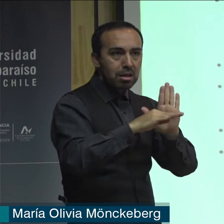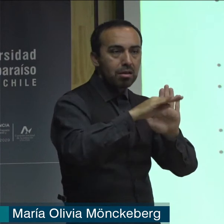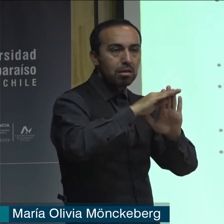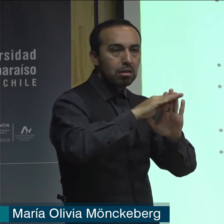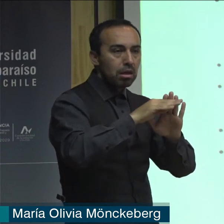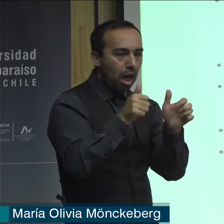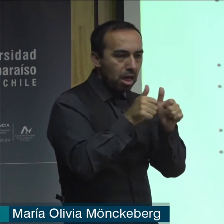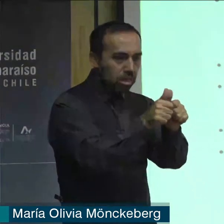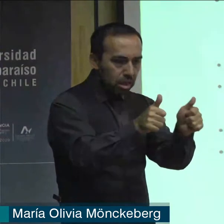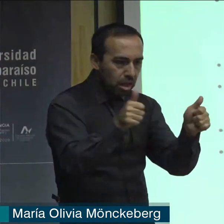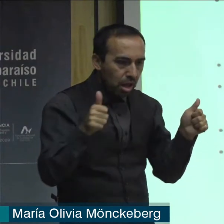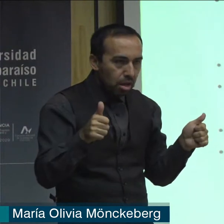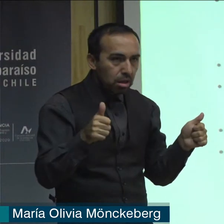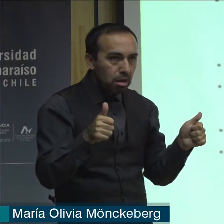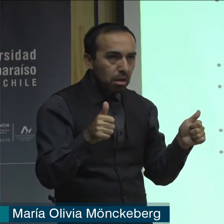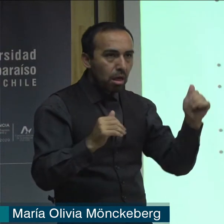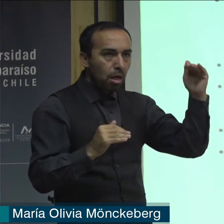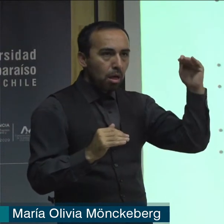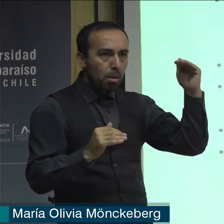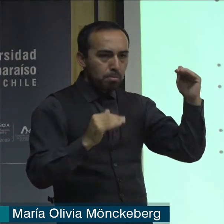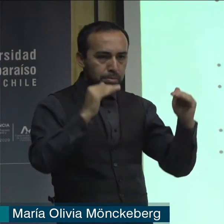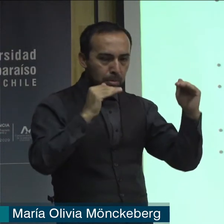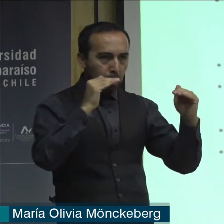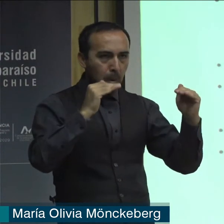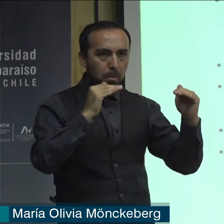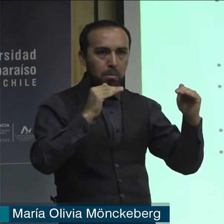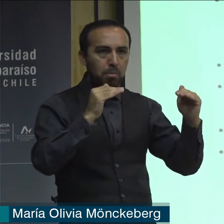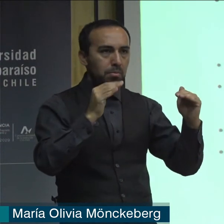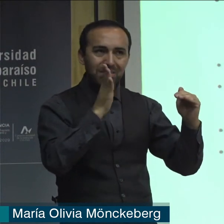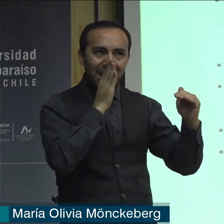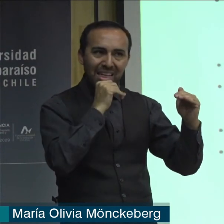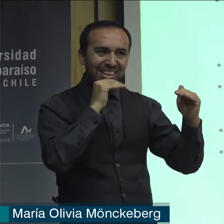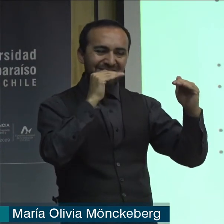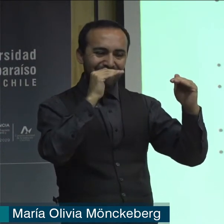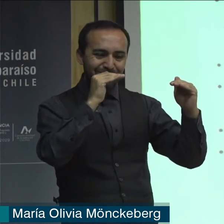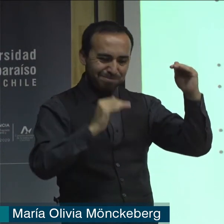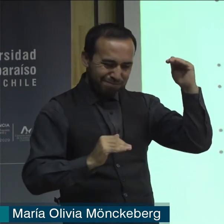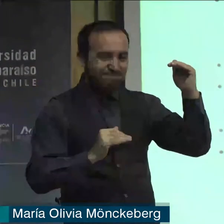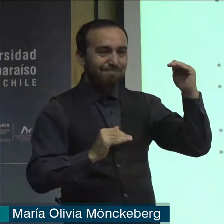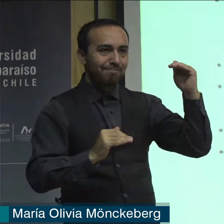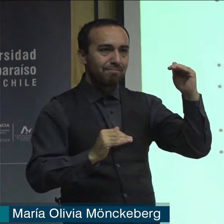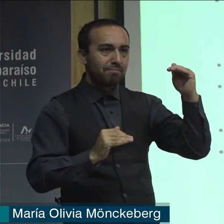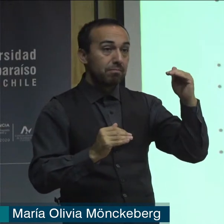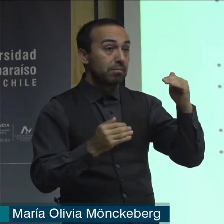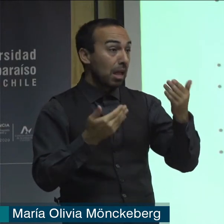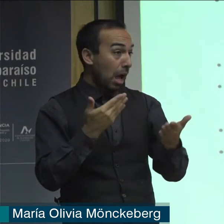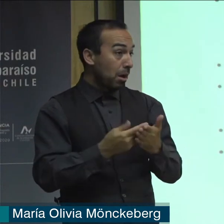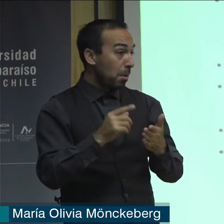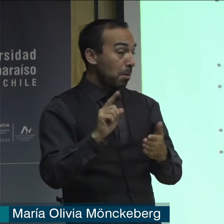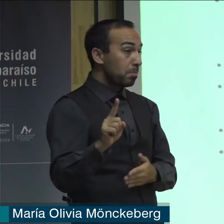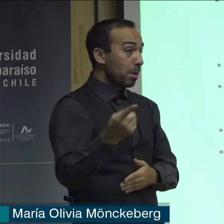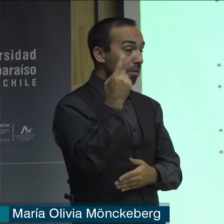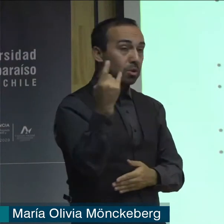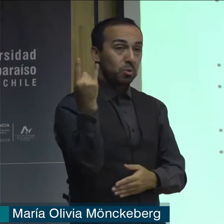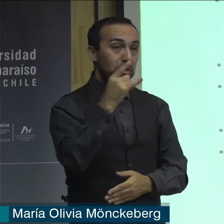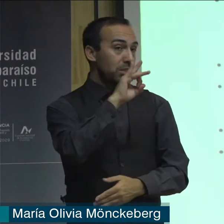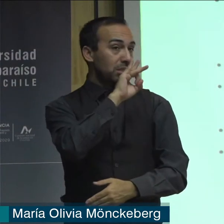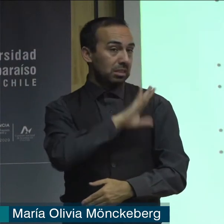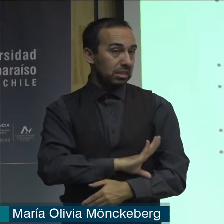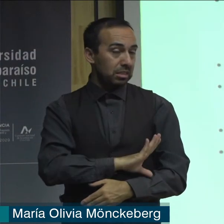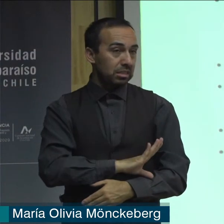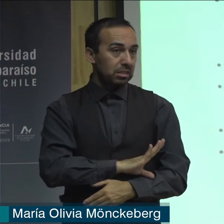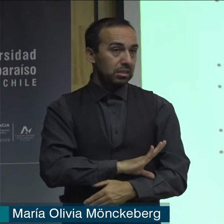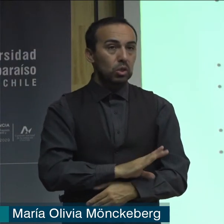está equiparado ni en las universidades públicas Recién ahora nosotros tenemos por primera vez la universidad de chile una